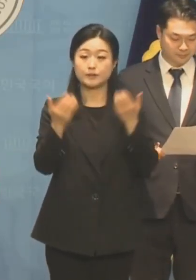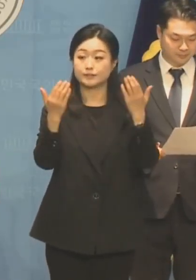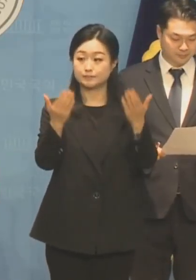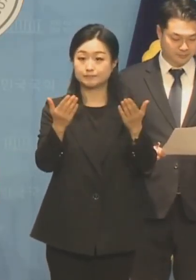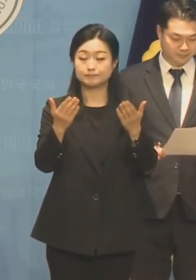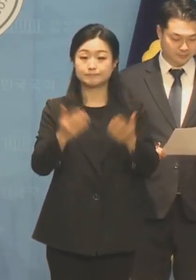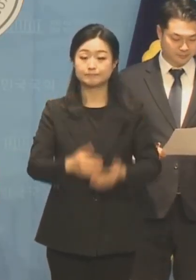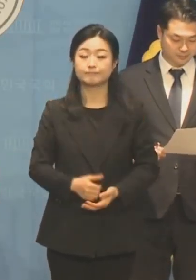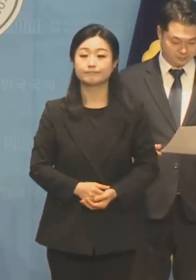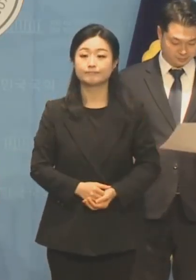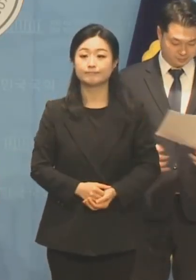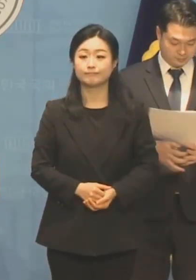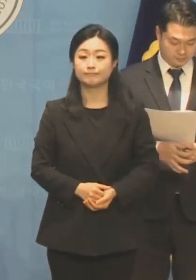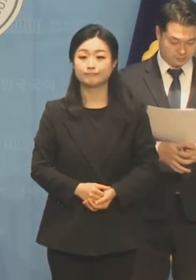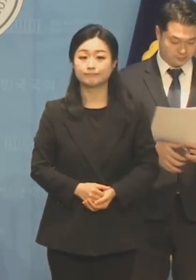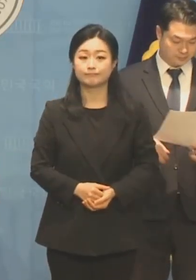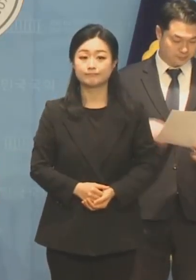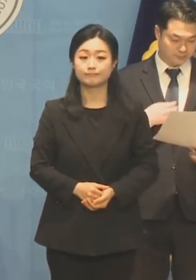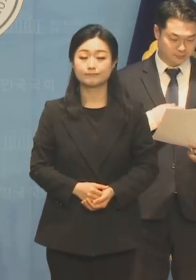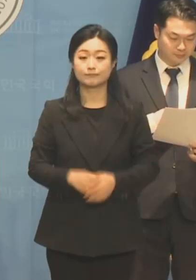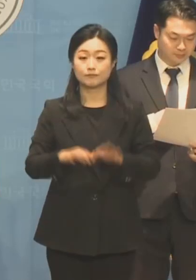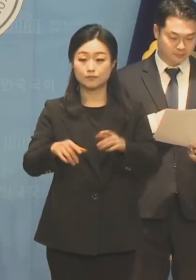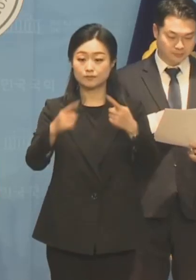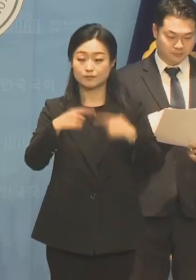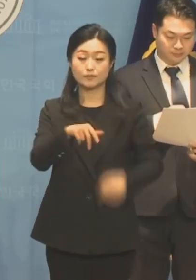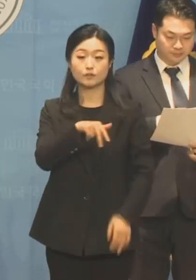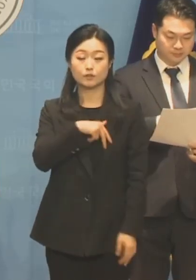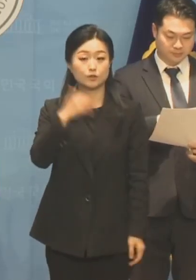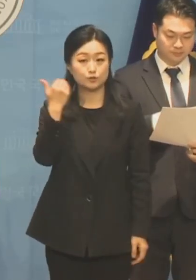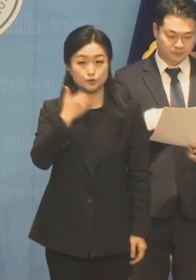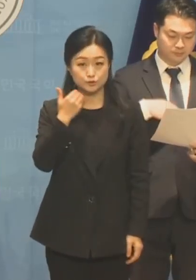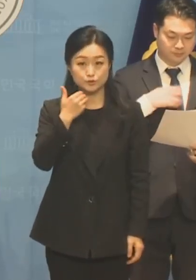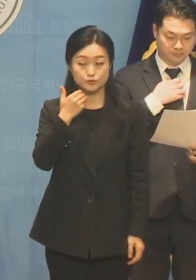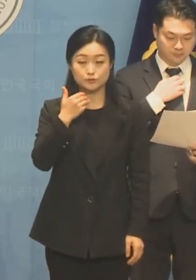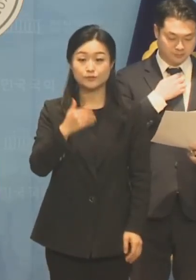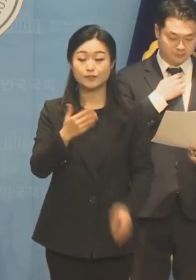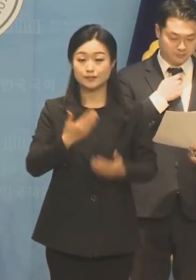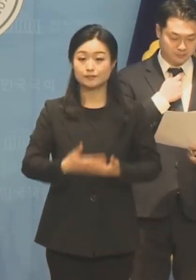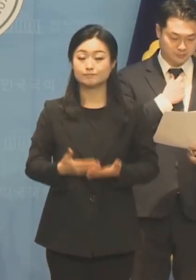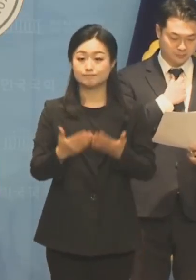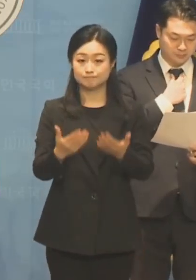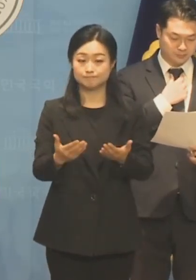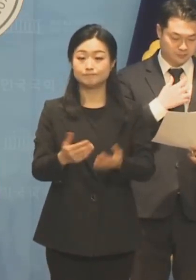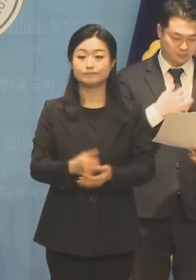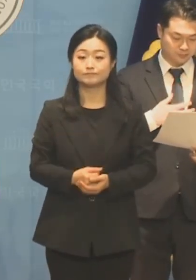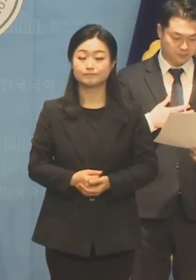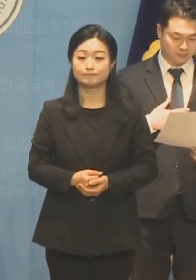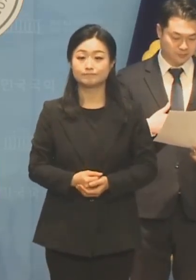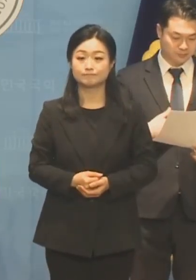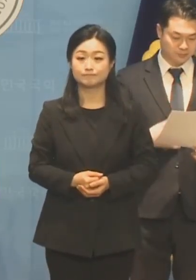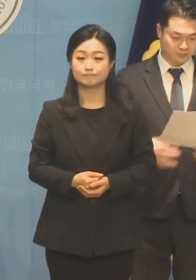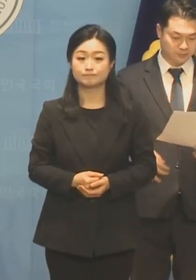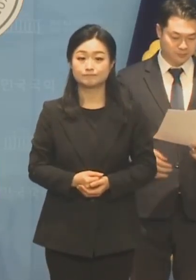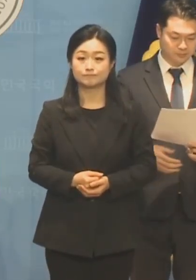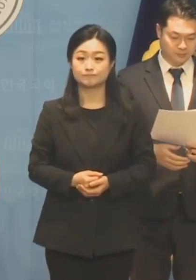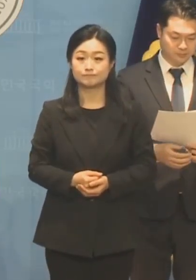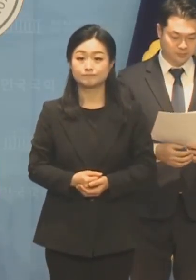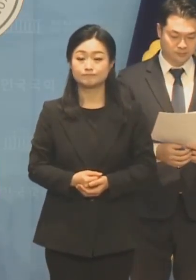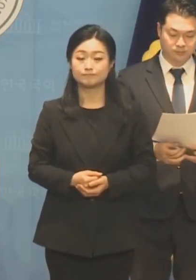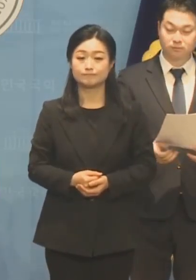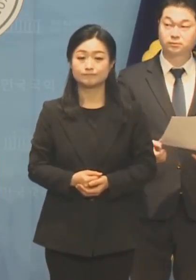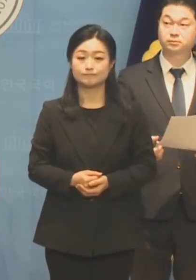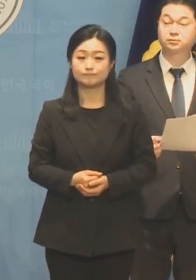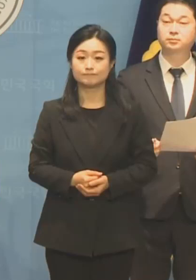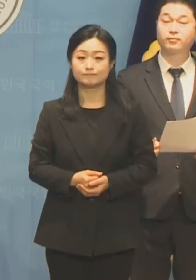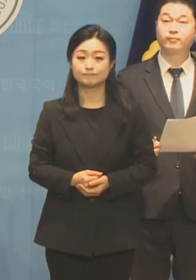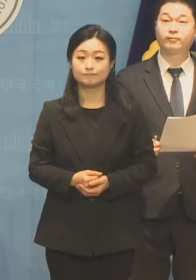관련된 기자회견을 할 것이고요. 오늘 참석하신 의원님들과 저희 법률위 소속 부위원장님을 먼저